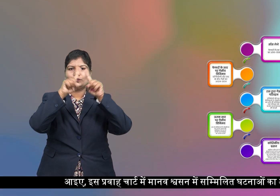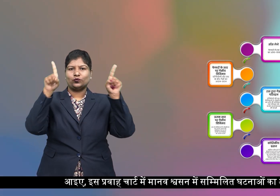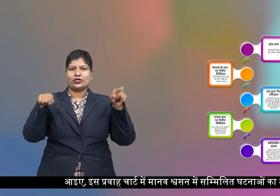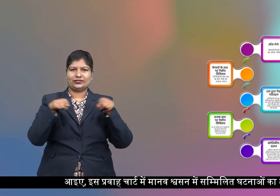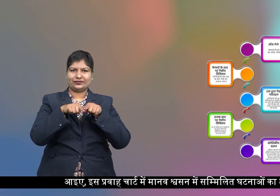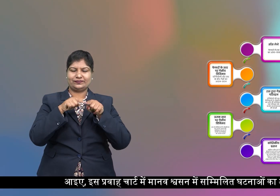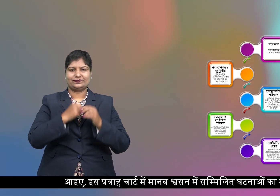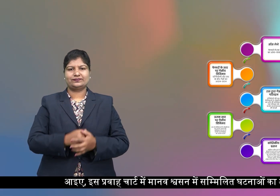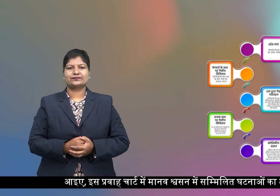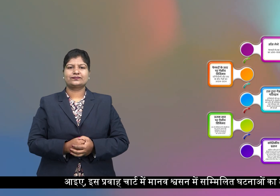अध्ययन करें।